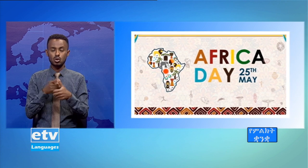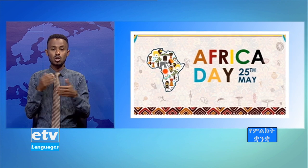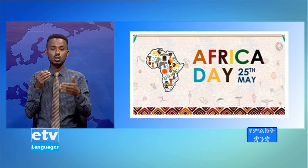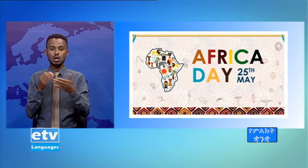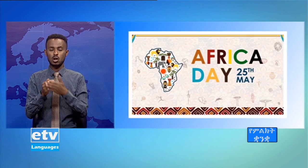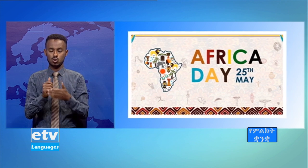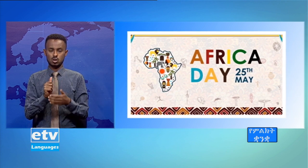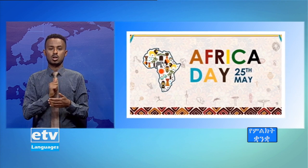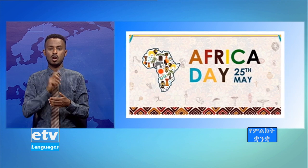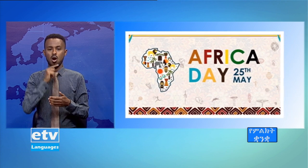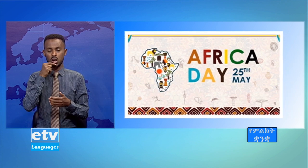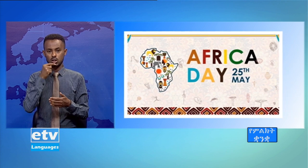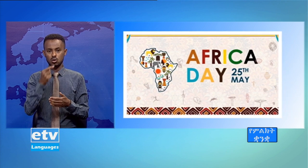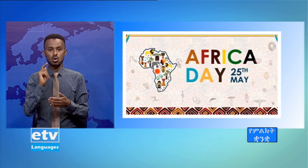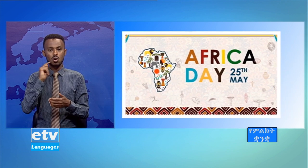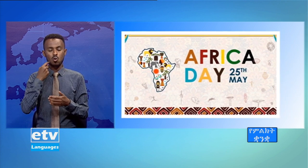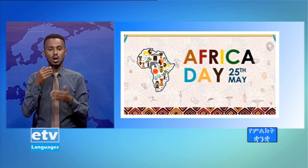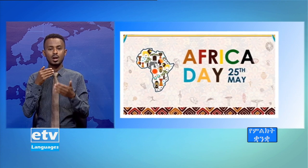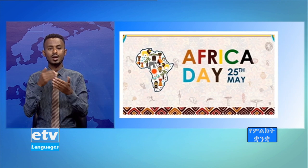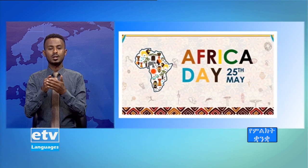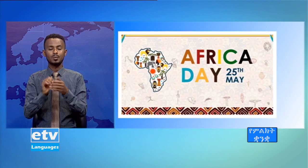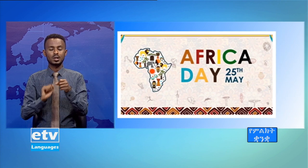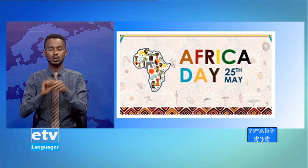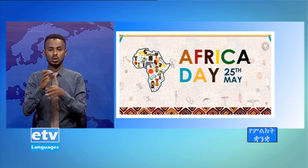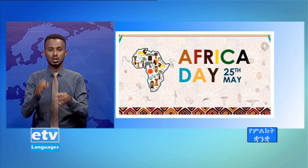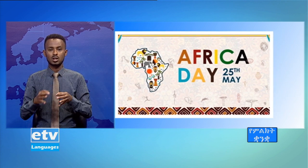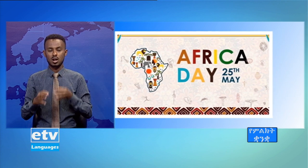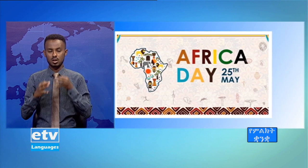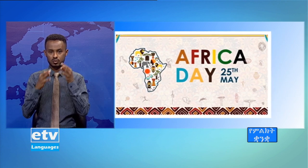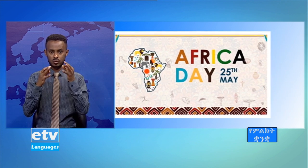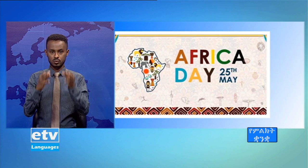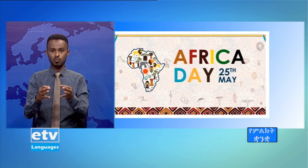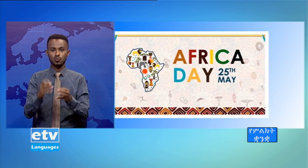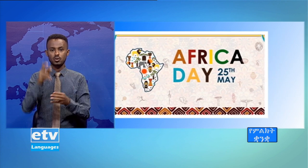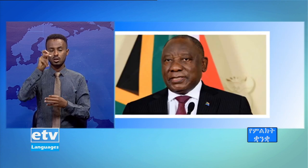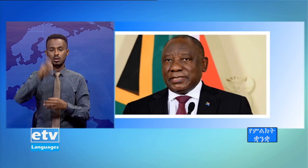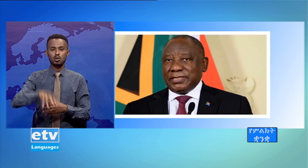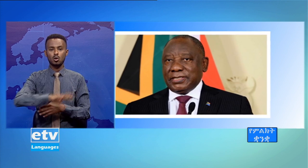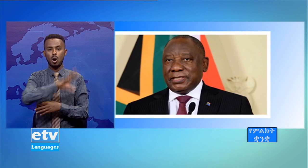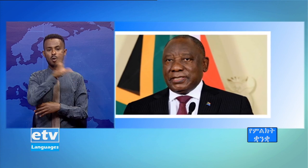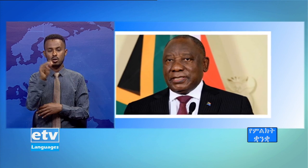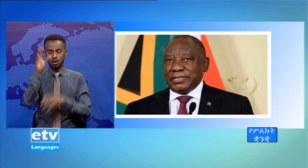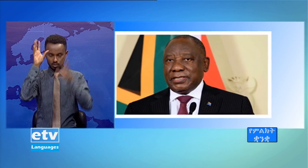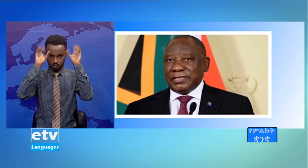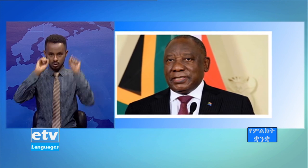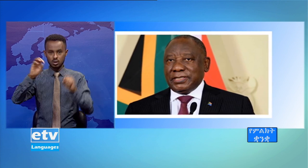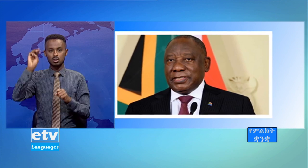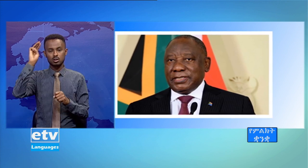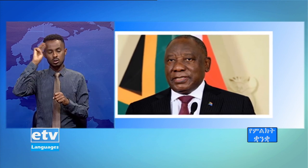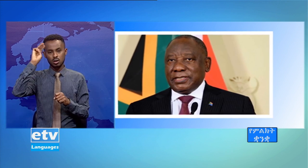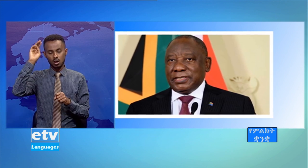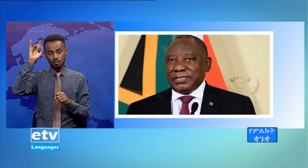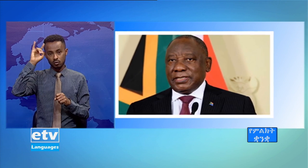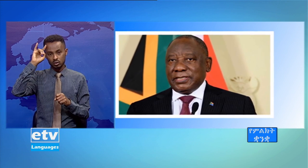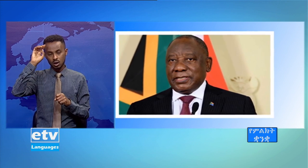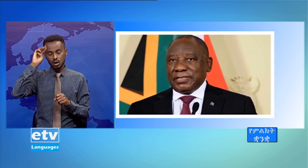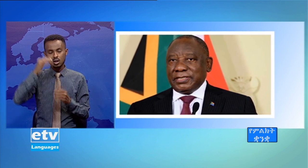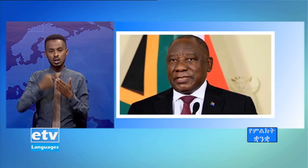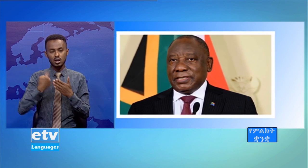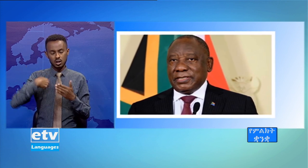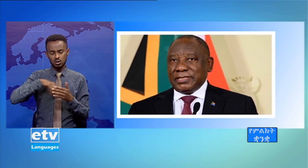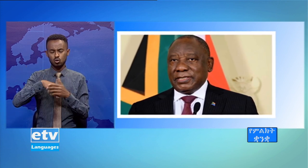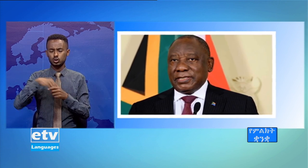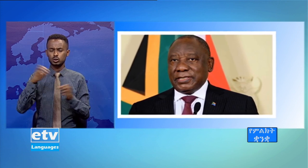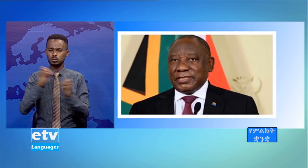ደራሾች እኛው ነን ሲሉ የእንኳን አደረሰ መልእክታቸውን ያስተላለፉት የደቡብ አፍሪካ ፕሬዝደንት ሲሪል ራማፎዛም ከእኛ ውጪ